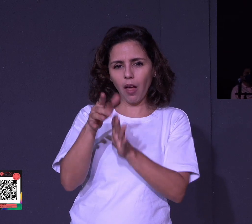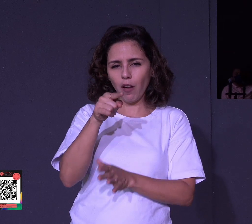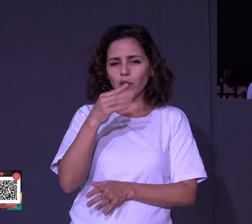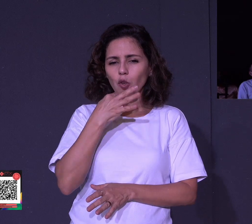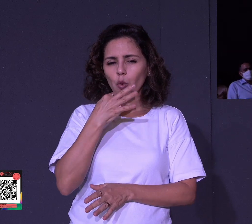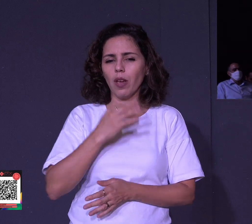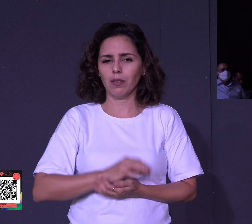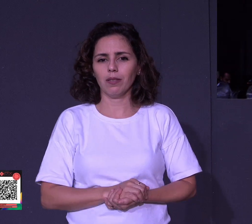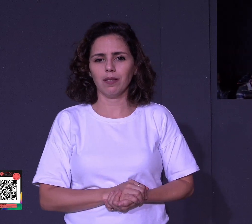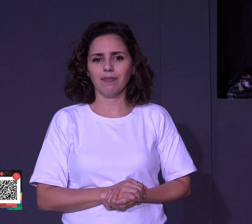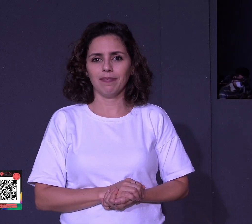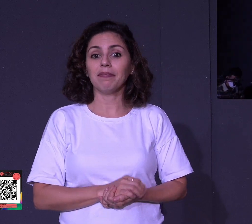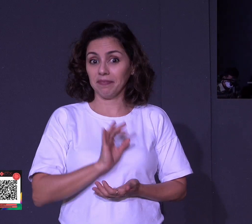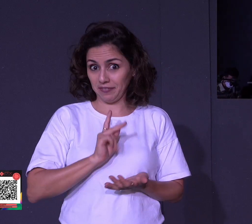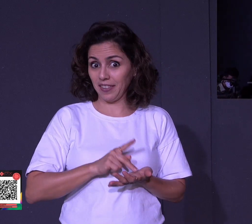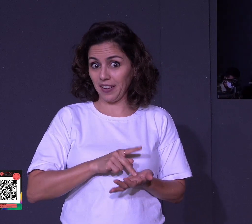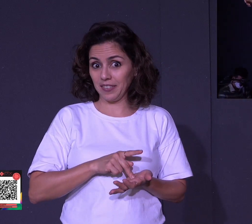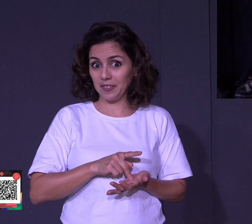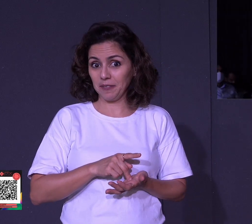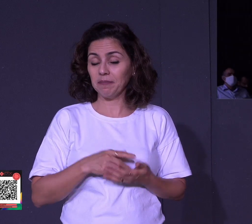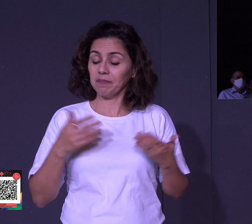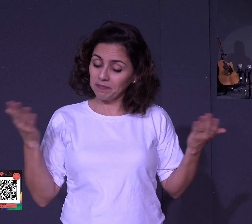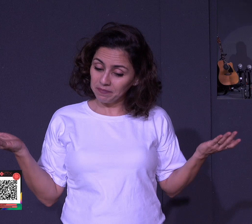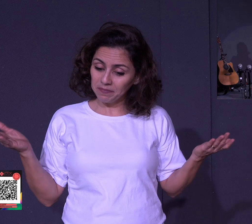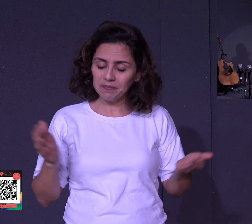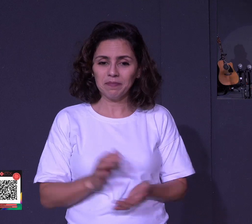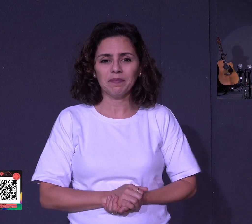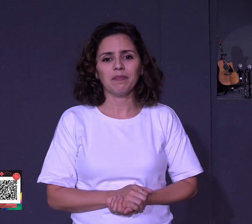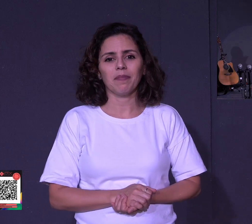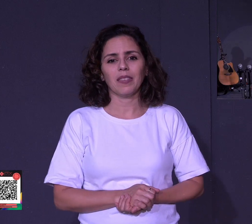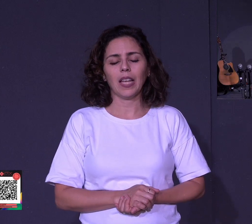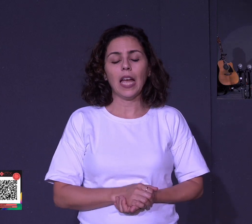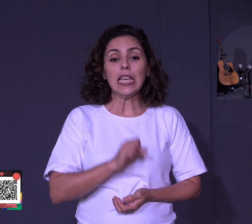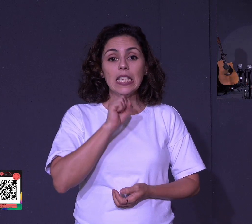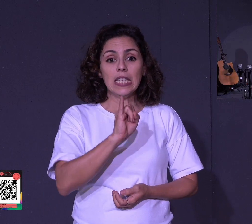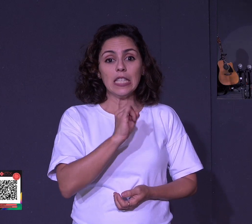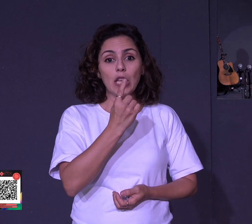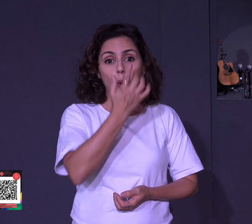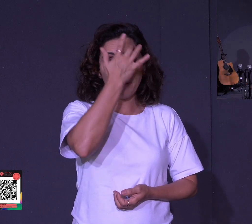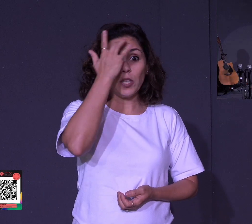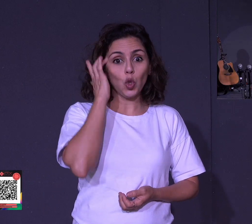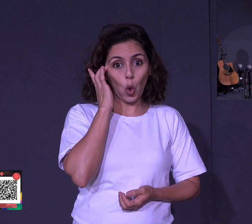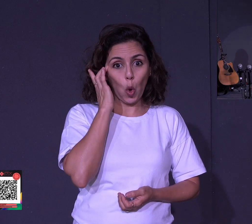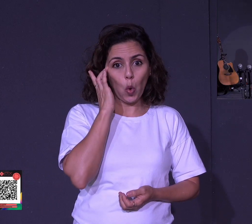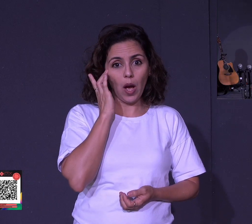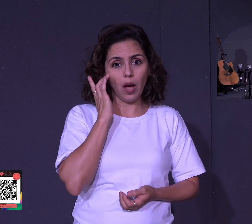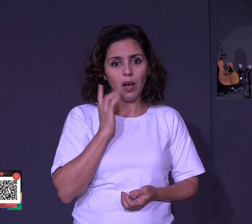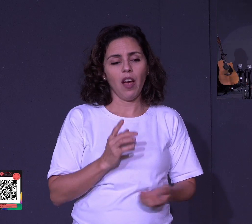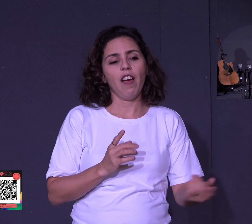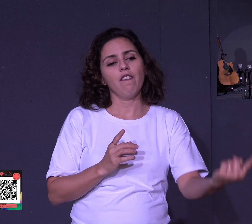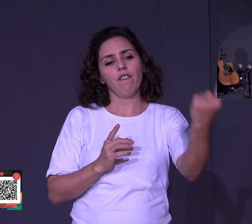Guarde isso. João veio falar de José para você. Preste atenção no João, irmão. Ele está falando de